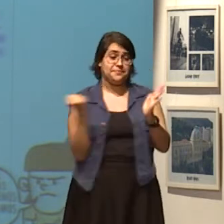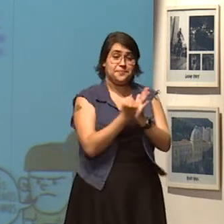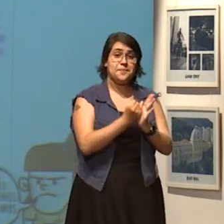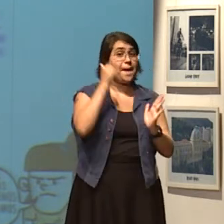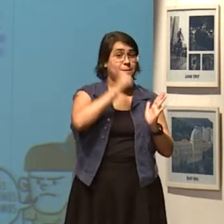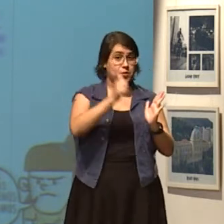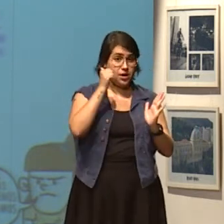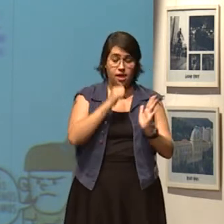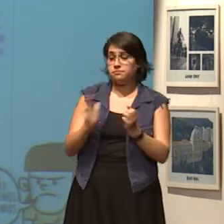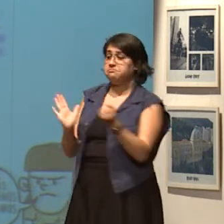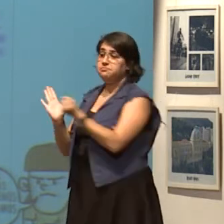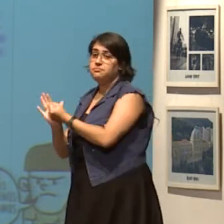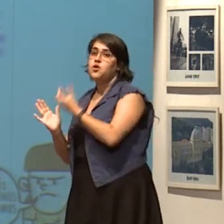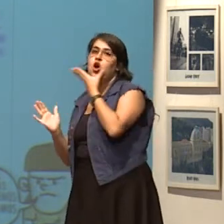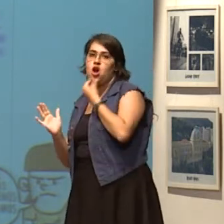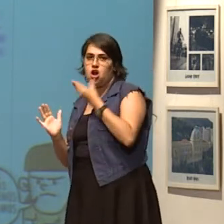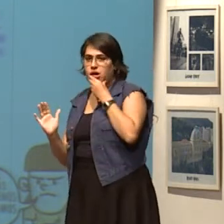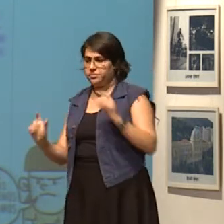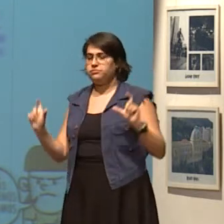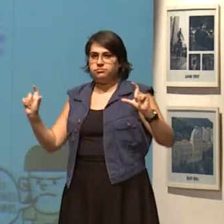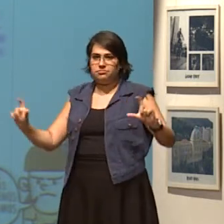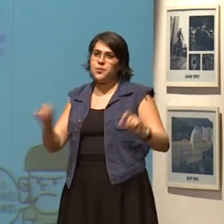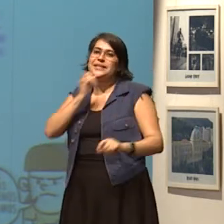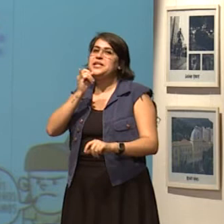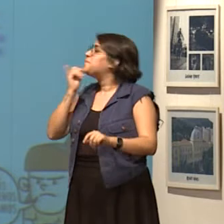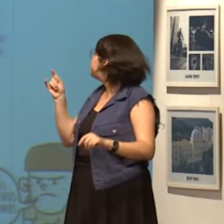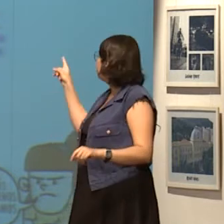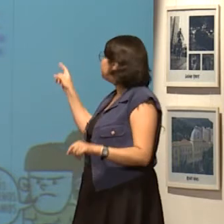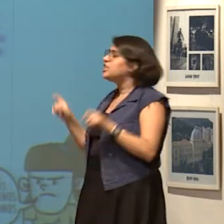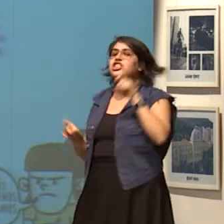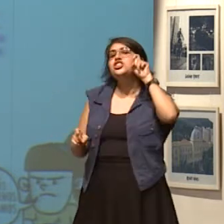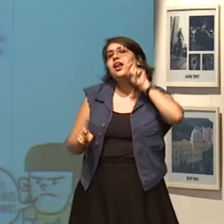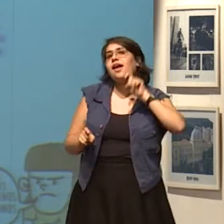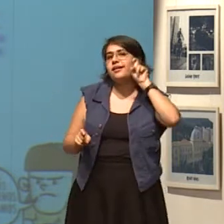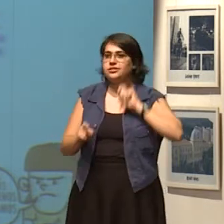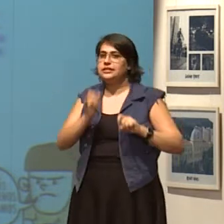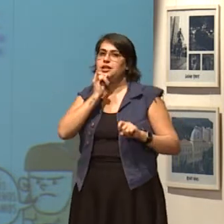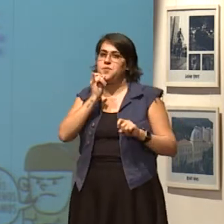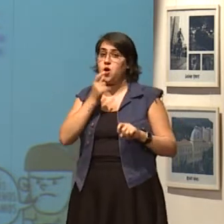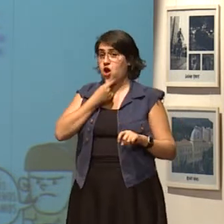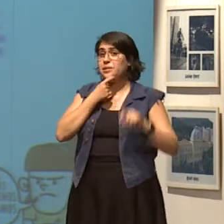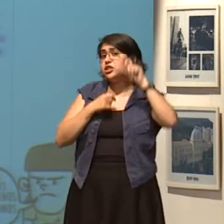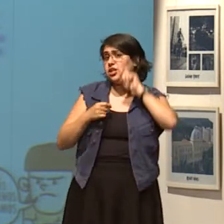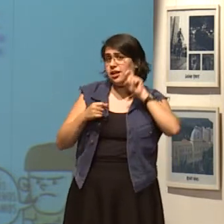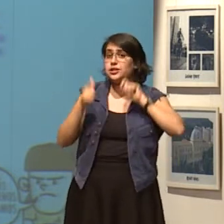o mesmo produto, mas ele sendo destinado para a mulher ou destinado para homem, por exemplo, para esta barba,